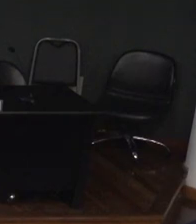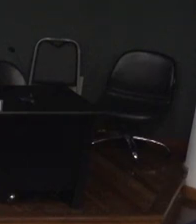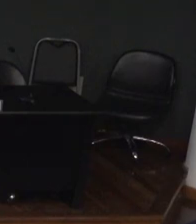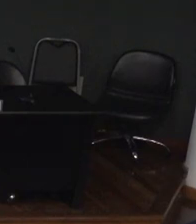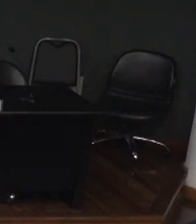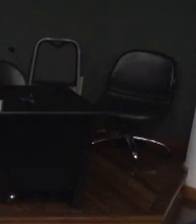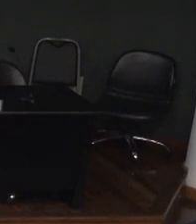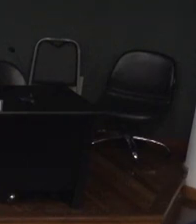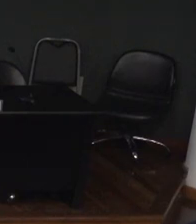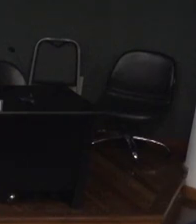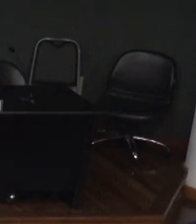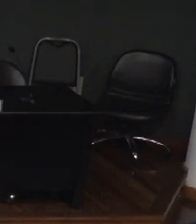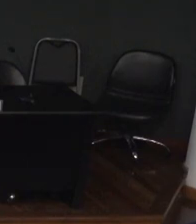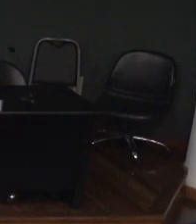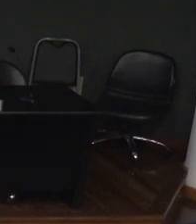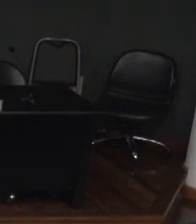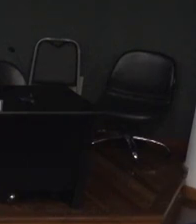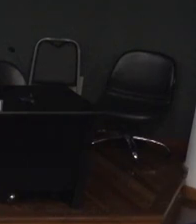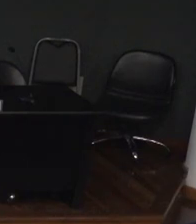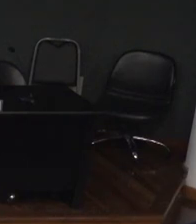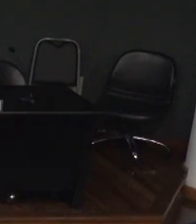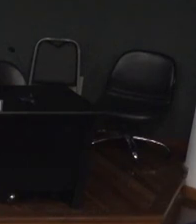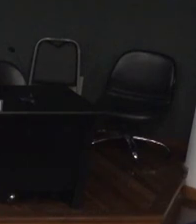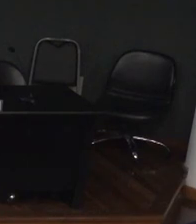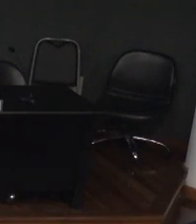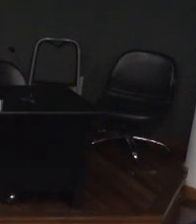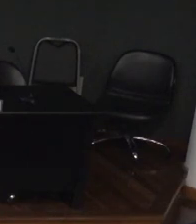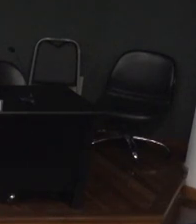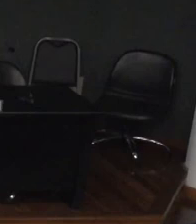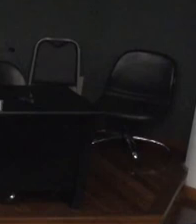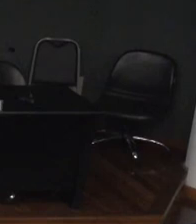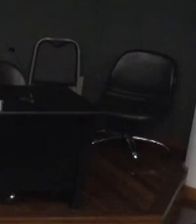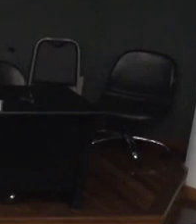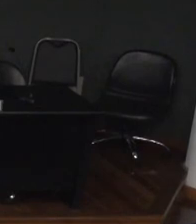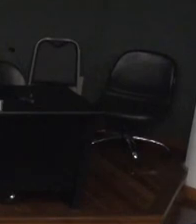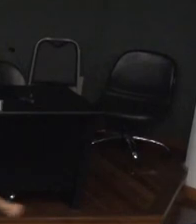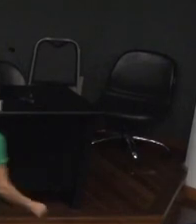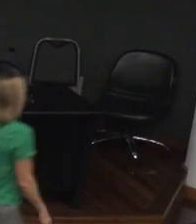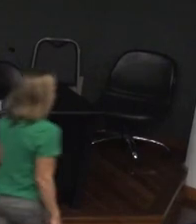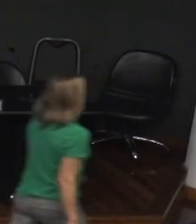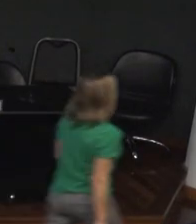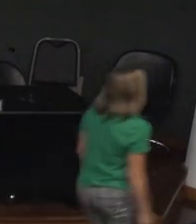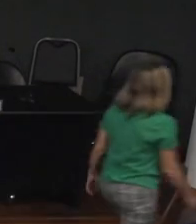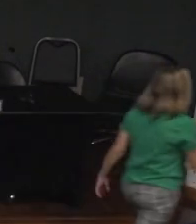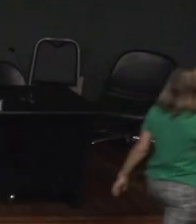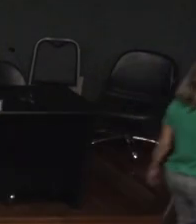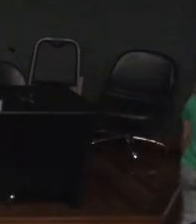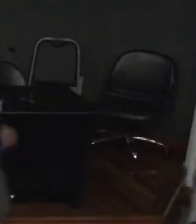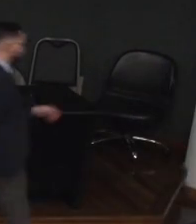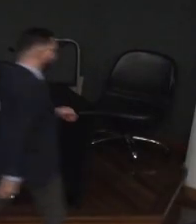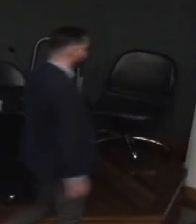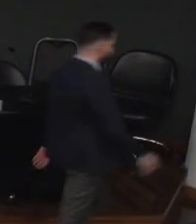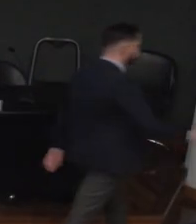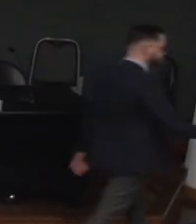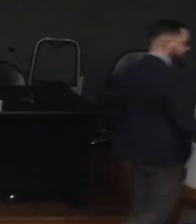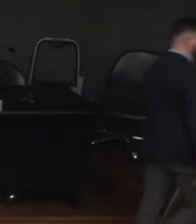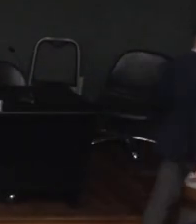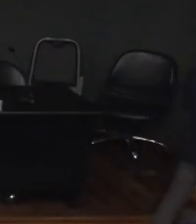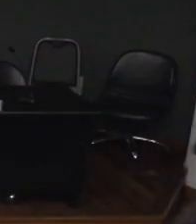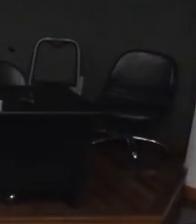Então, nós até pensamos aqui que vocês estão falando de processo ou de ativo? Nós estamos falando de processo.